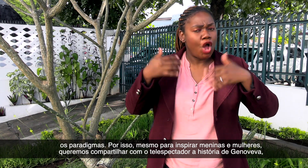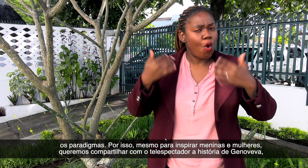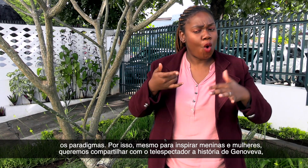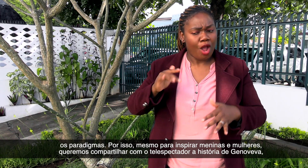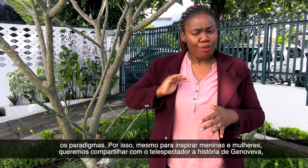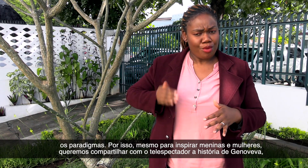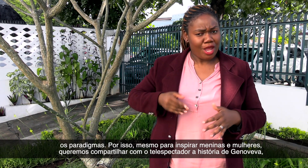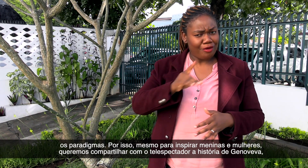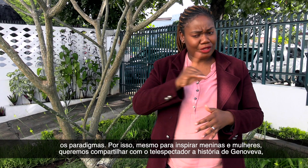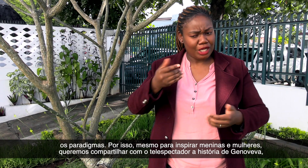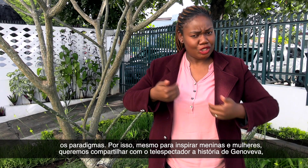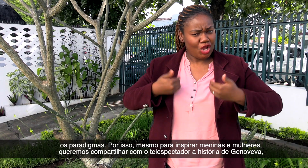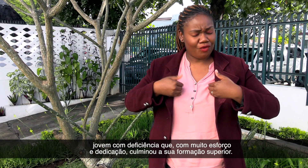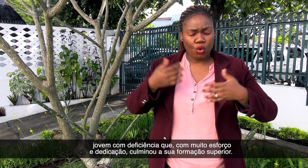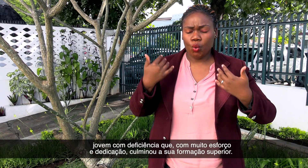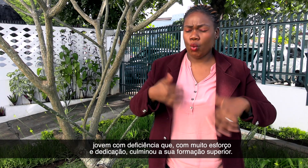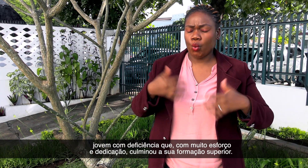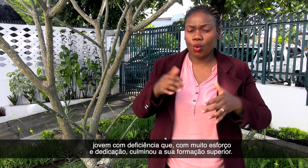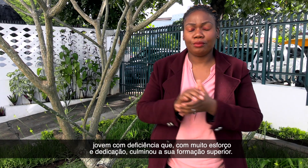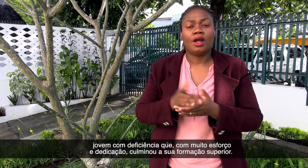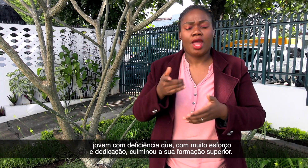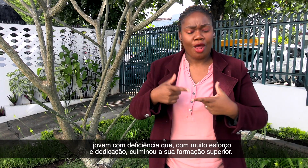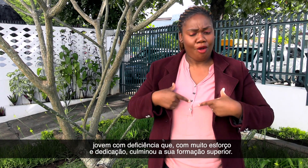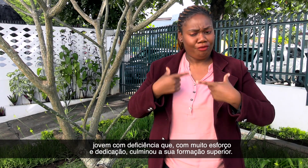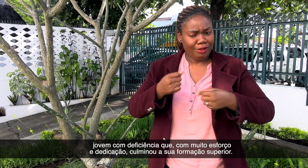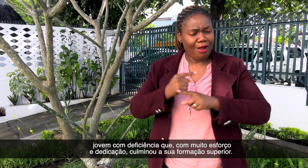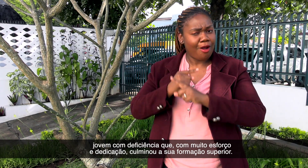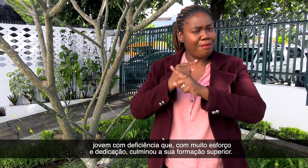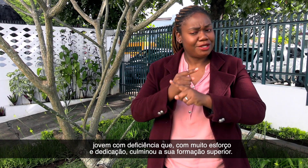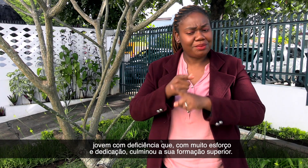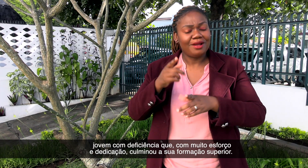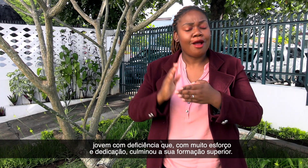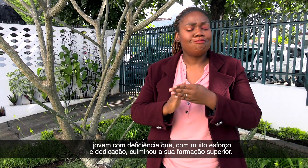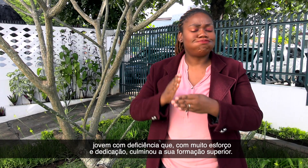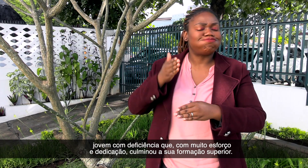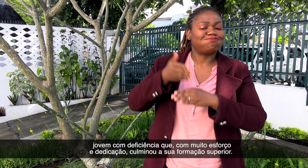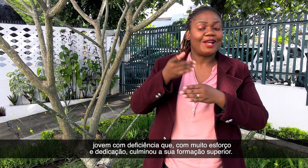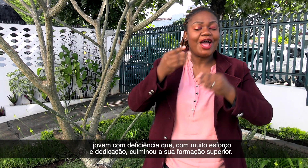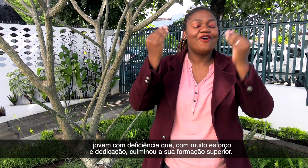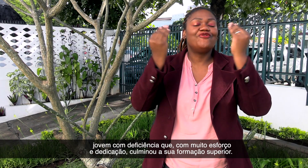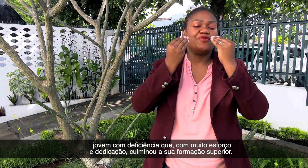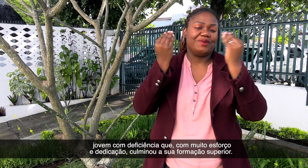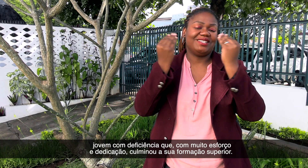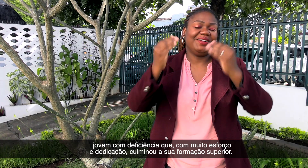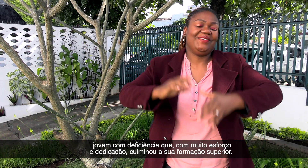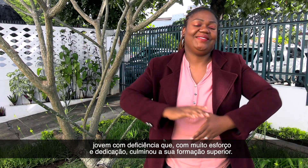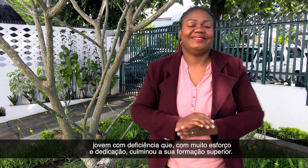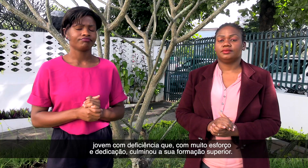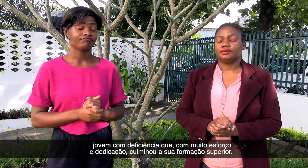telespetador a história de Genoveva, jovem com deficiência que com muito esforço e dedicação culminou a sua formação